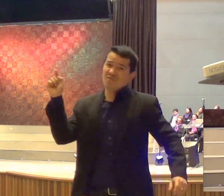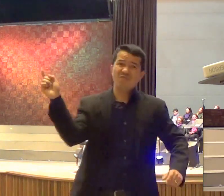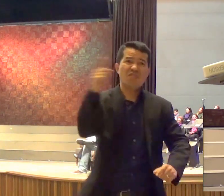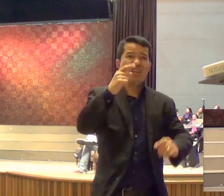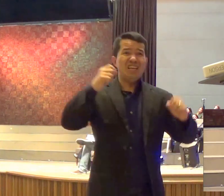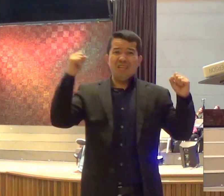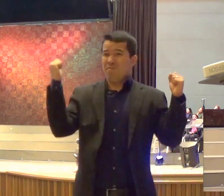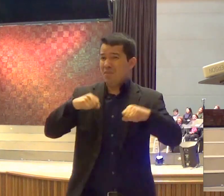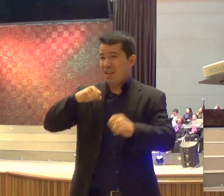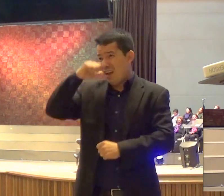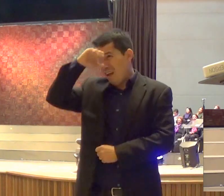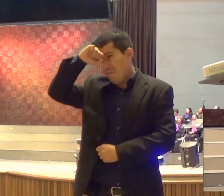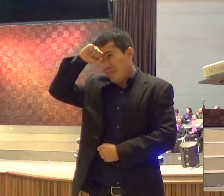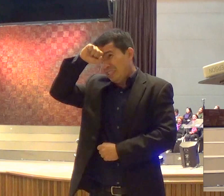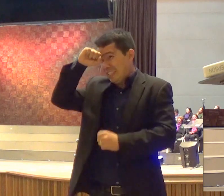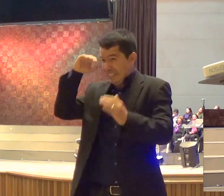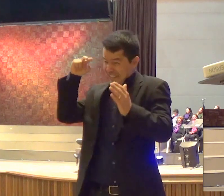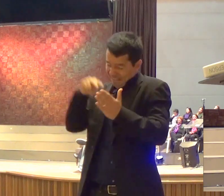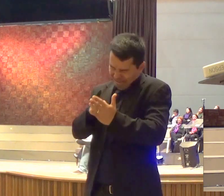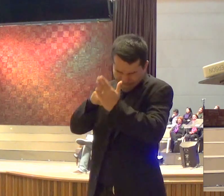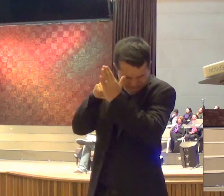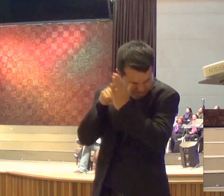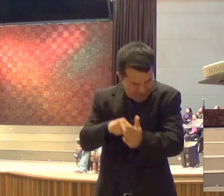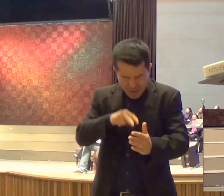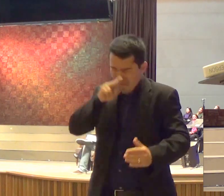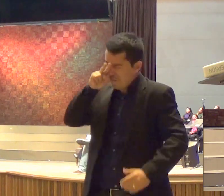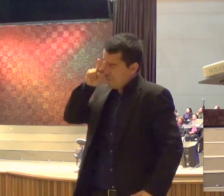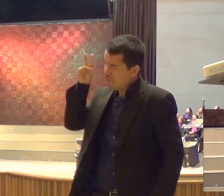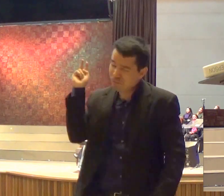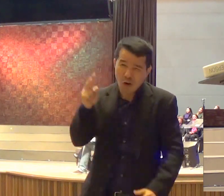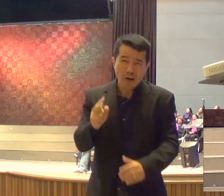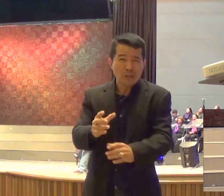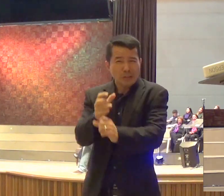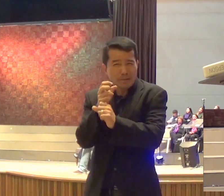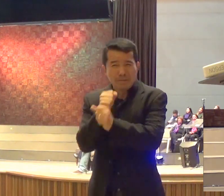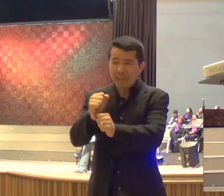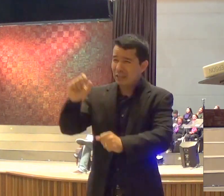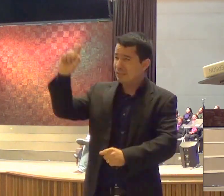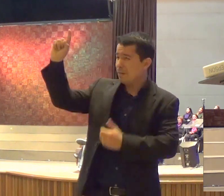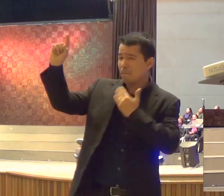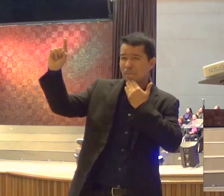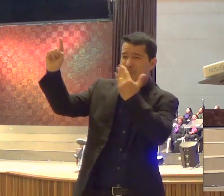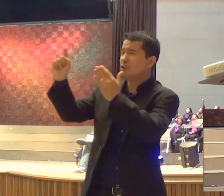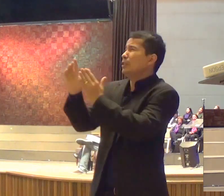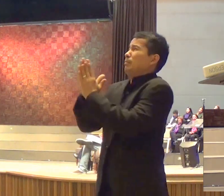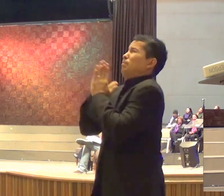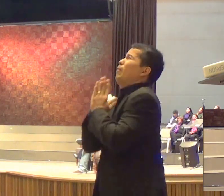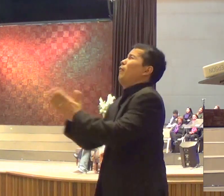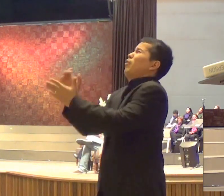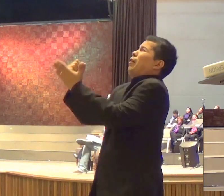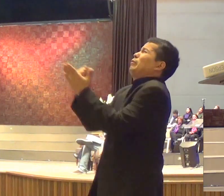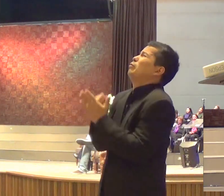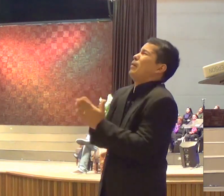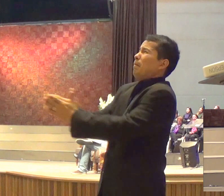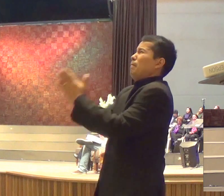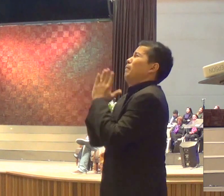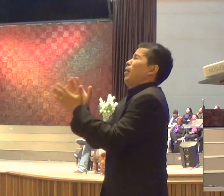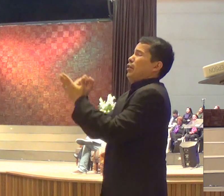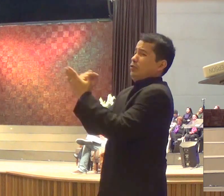mim mas é o que Deus pode fazer em resposta ao meu clamor